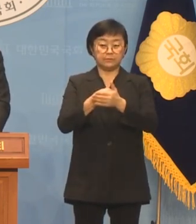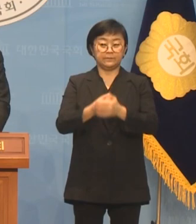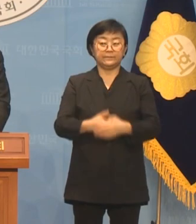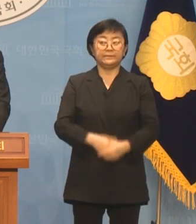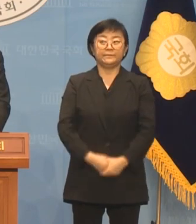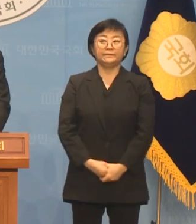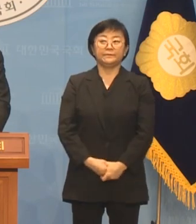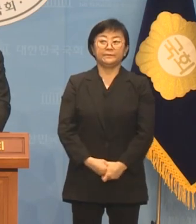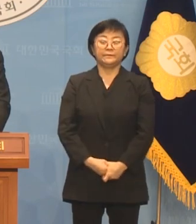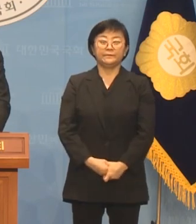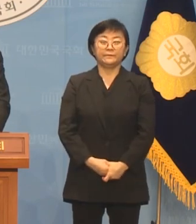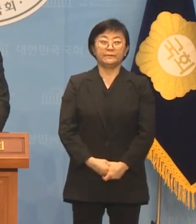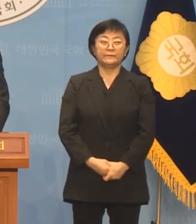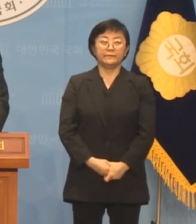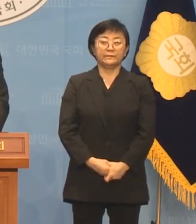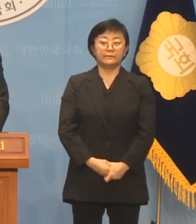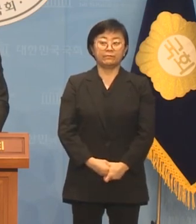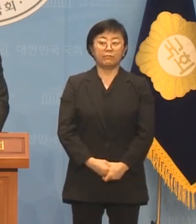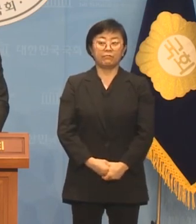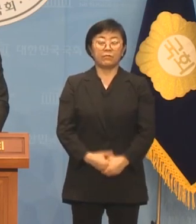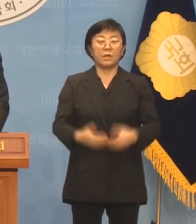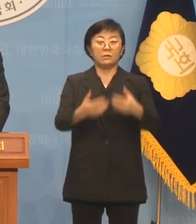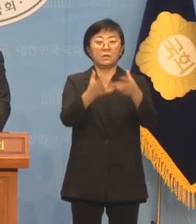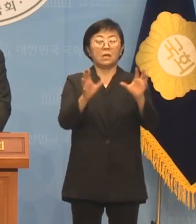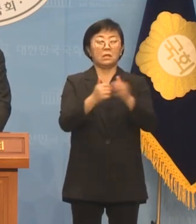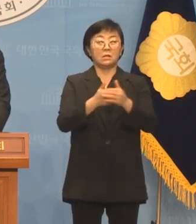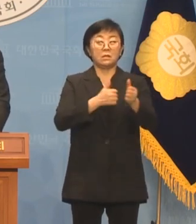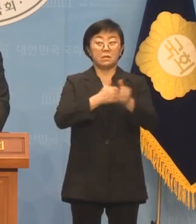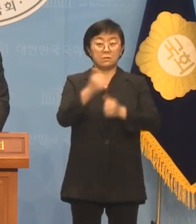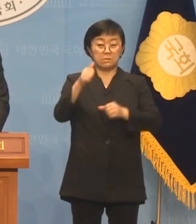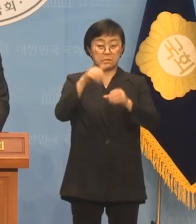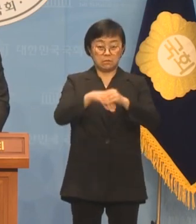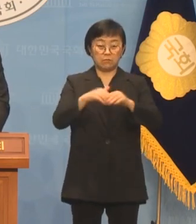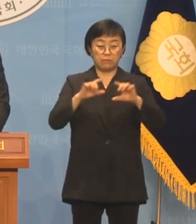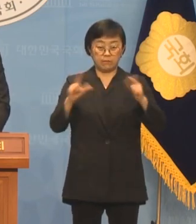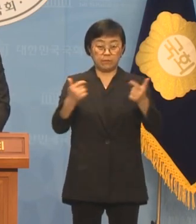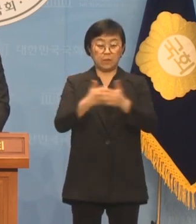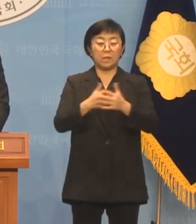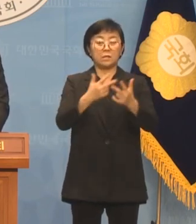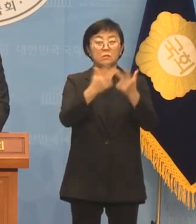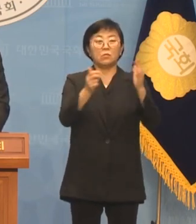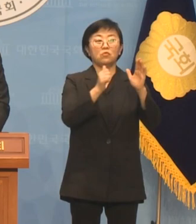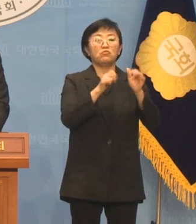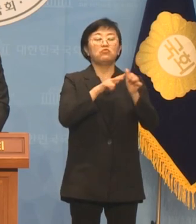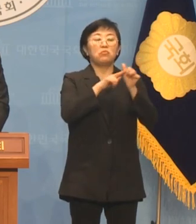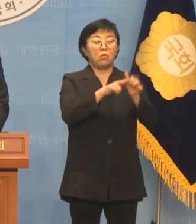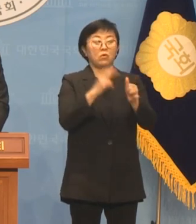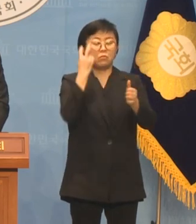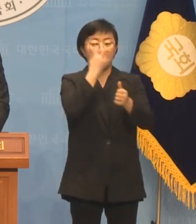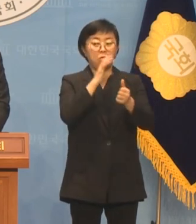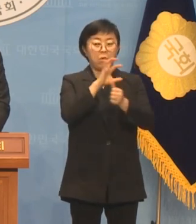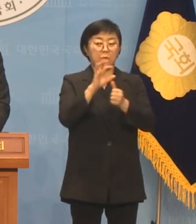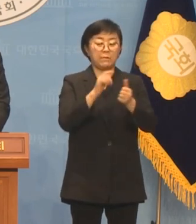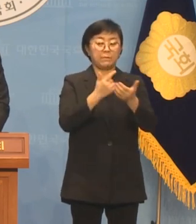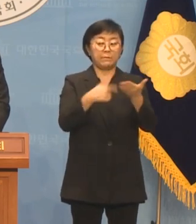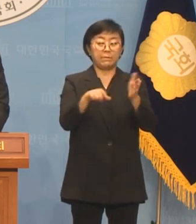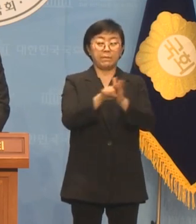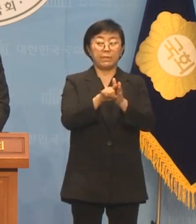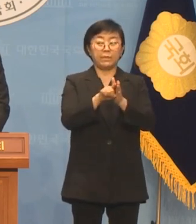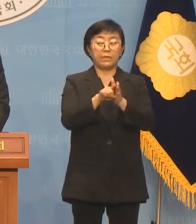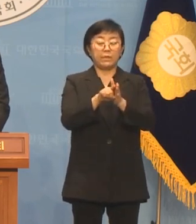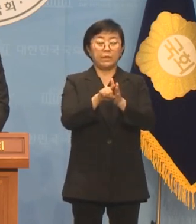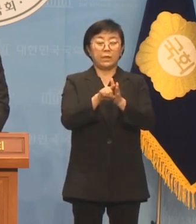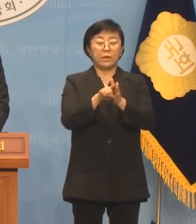수 없습니다. 이거는 당이 이기는 선거가 아니라 이재명 후보를 지키려는 이재명 대표를